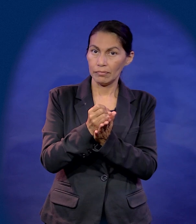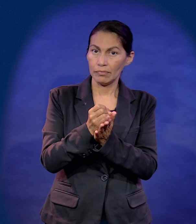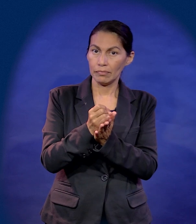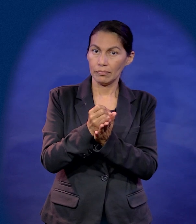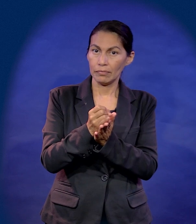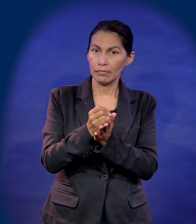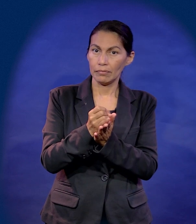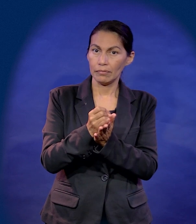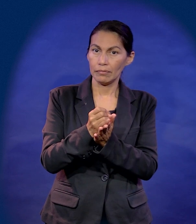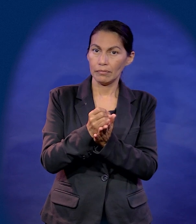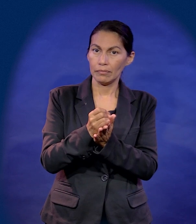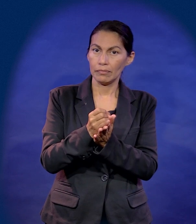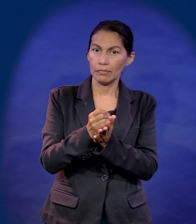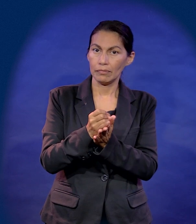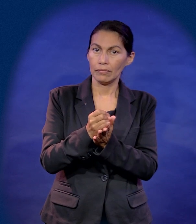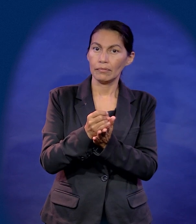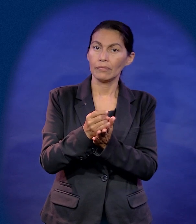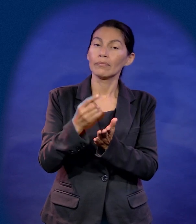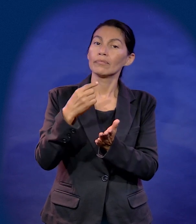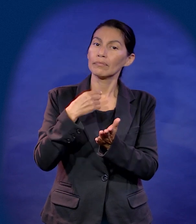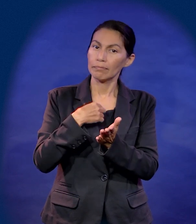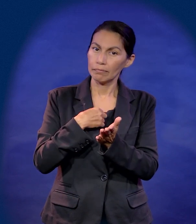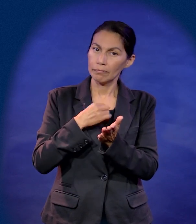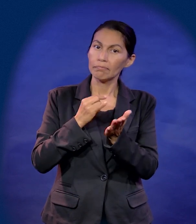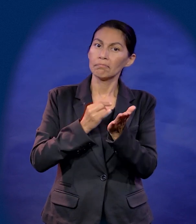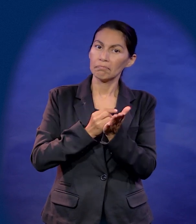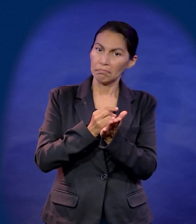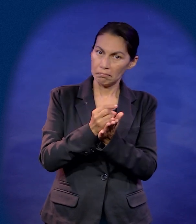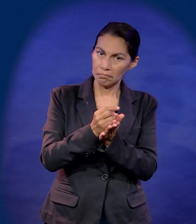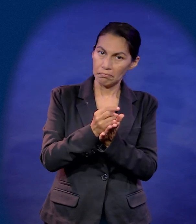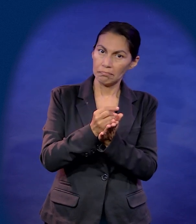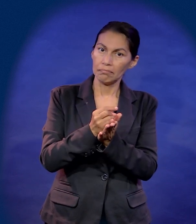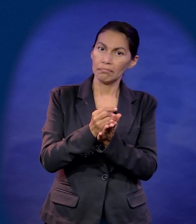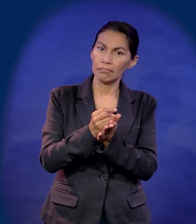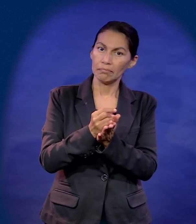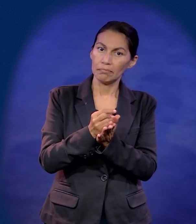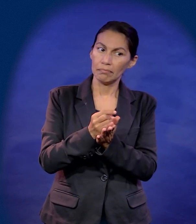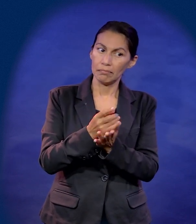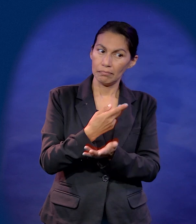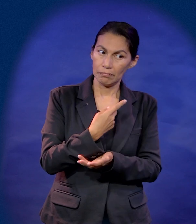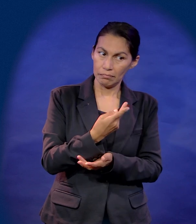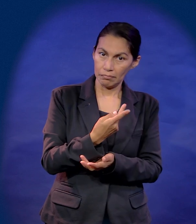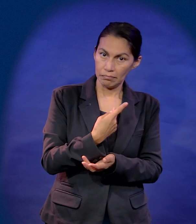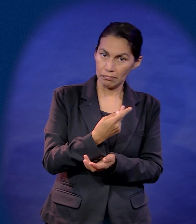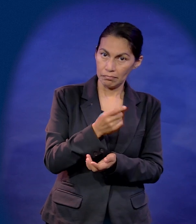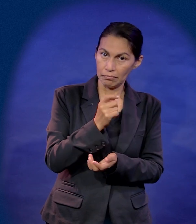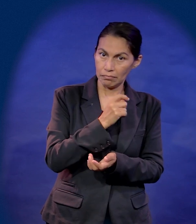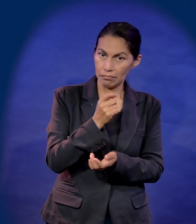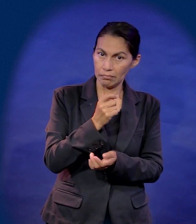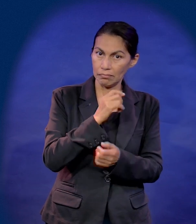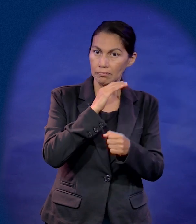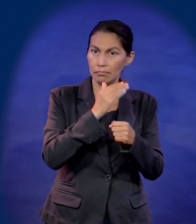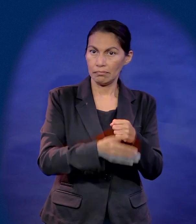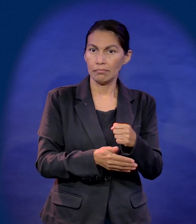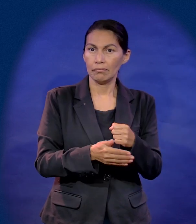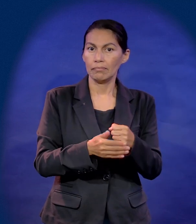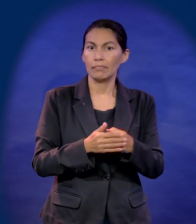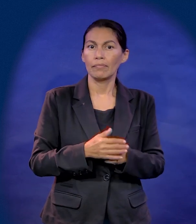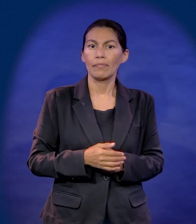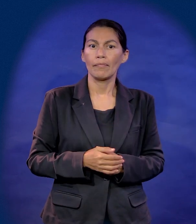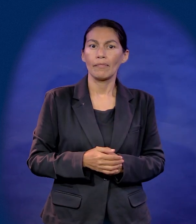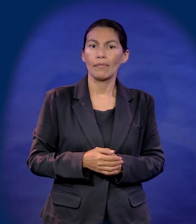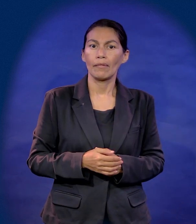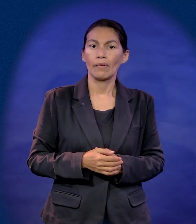como si practicamos. 1, 2, 3. He decidido. Ándele así, pero con un énfasis firme. He decidido que